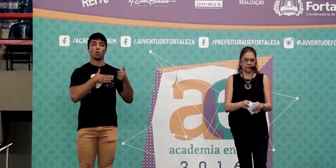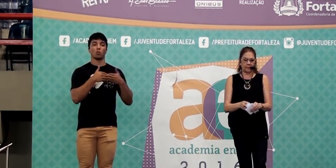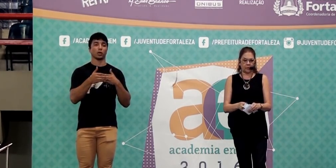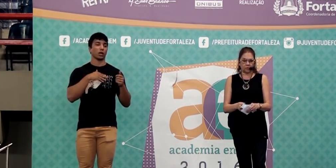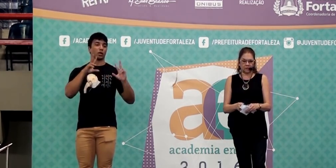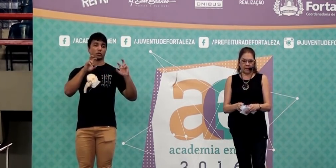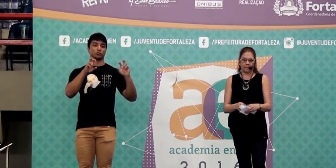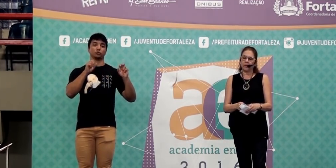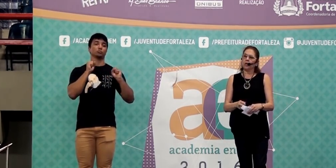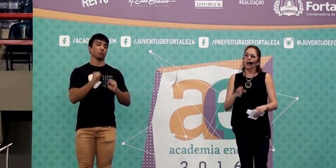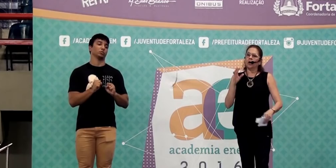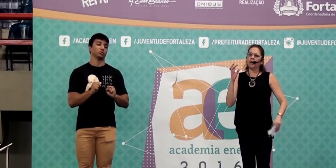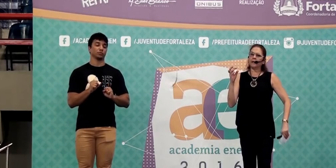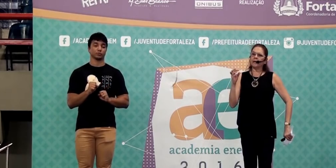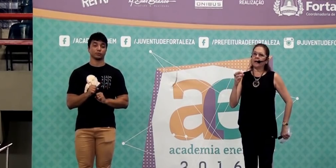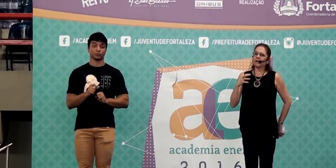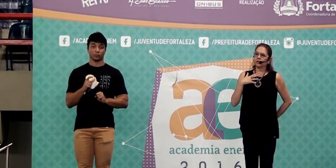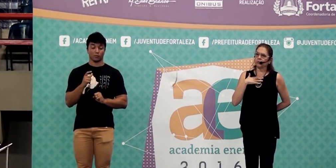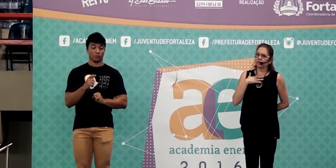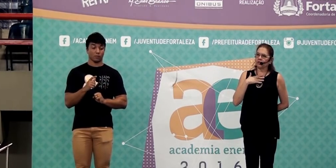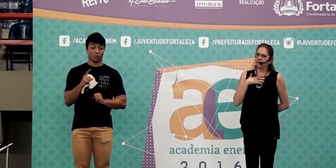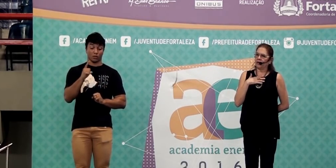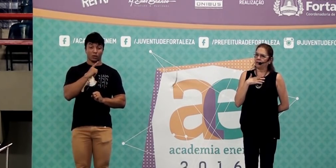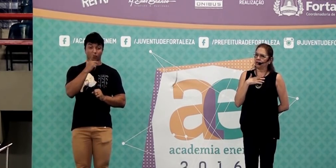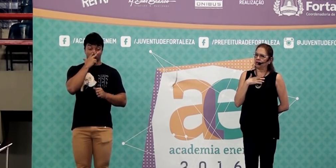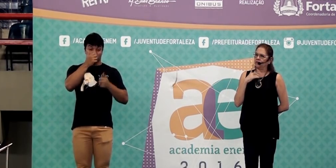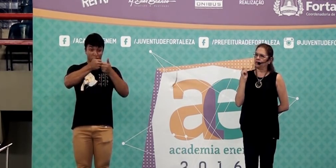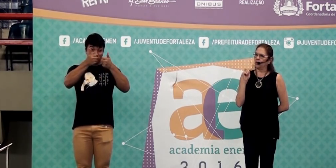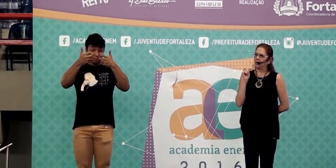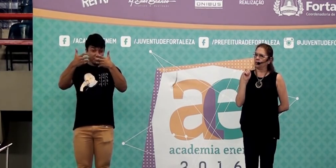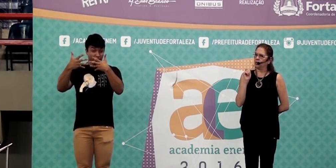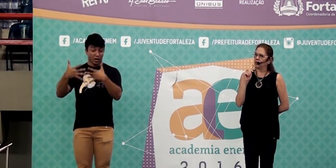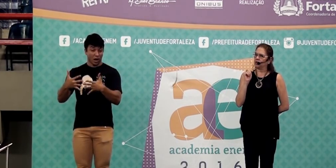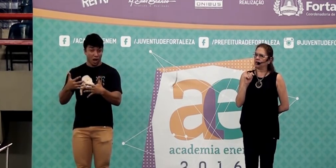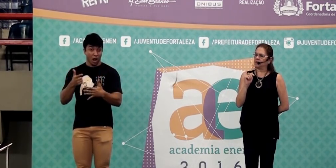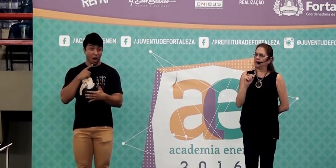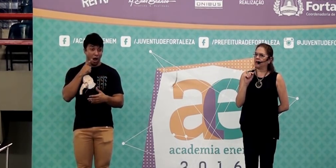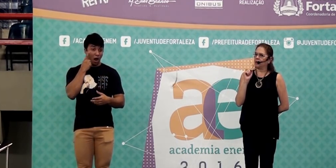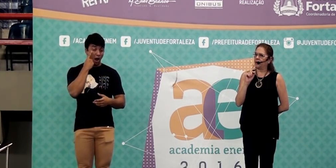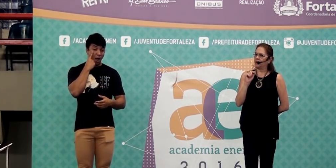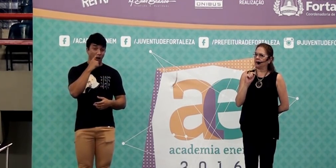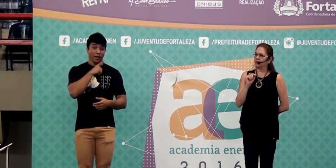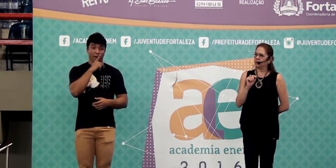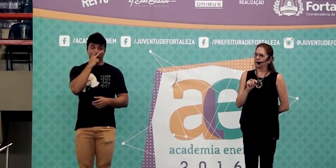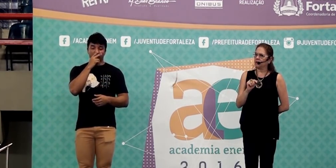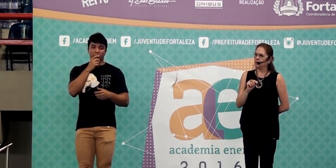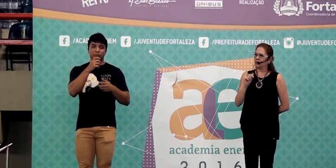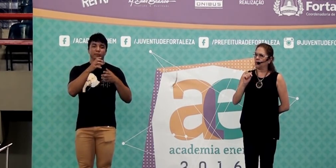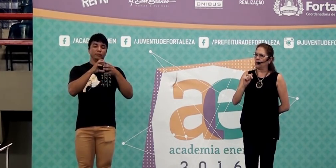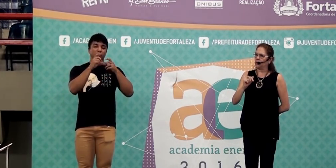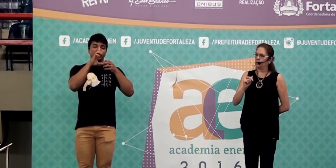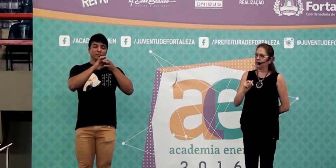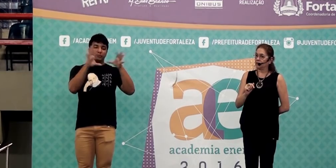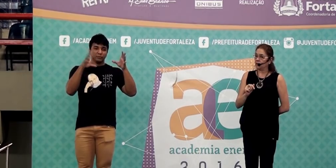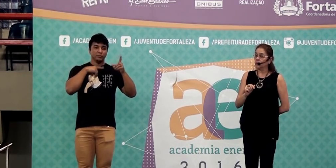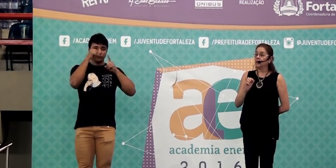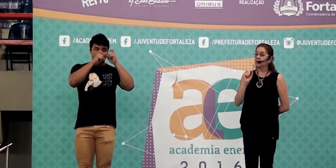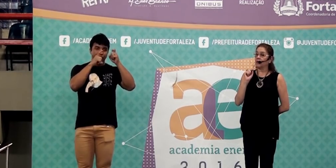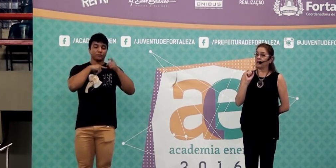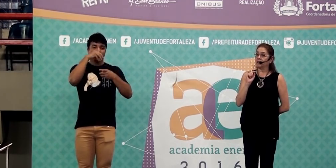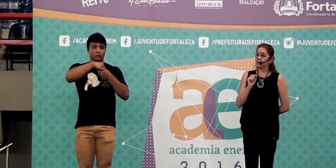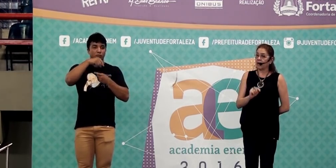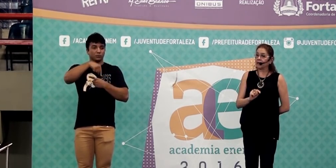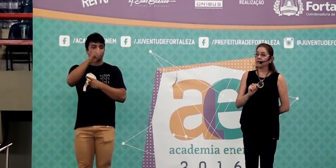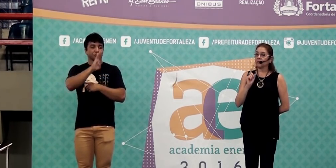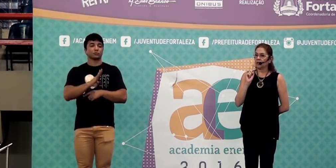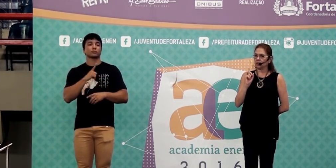assunto que você pode usar. Olha a justificativa do aluno que disse que a liberdade de expressão, atualmente no Brasil,